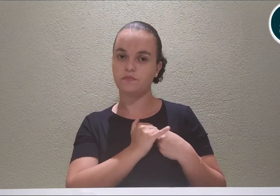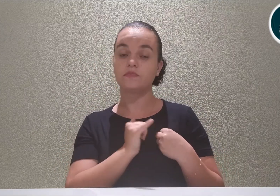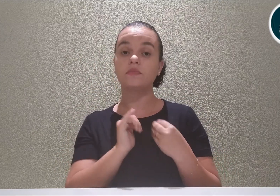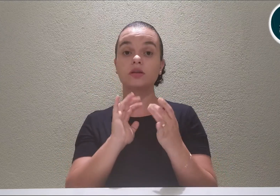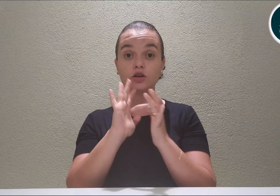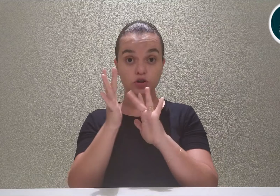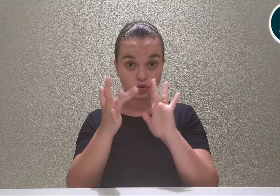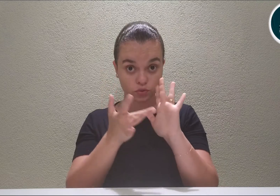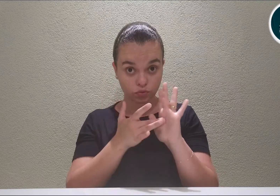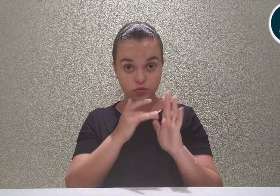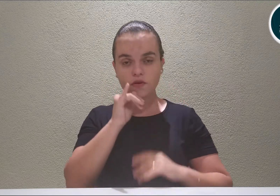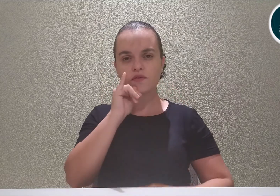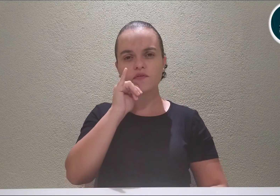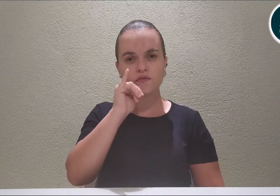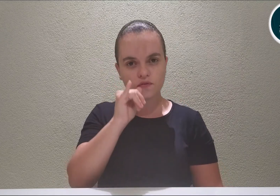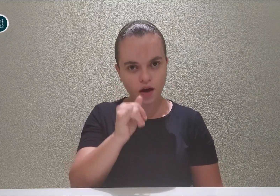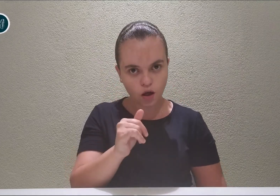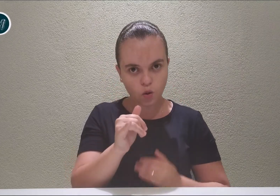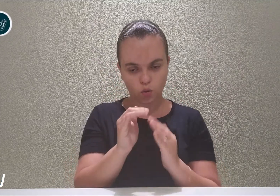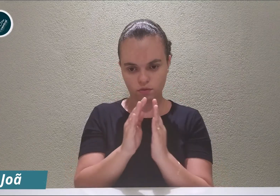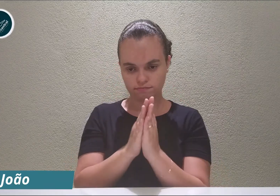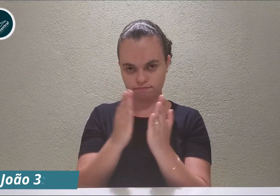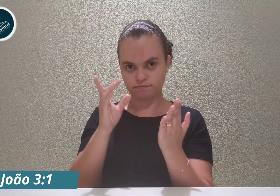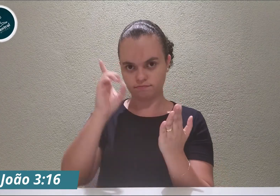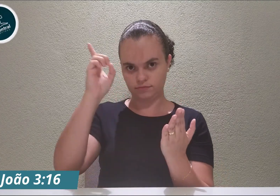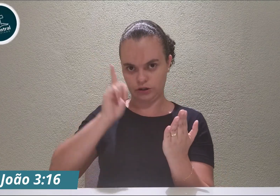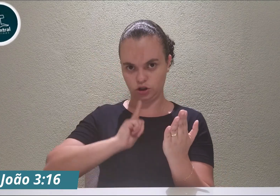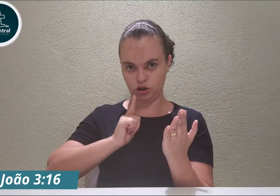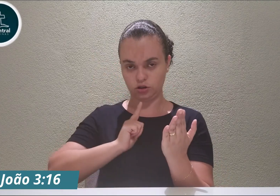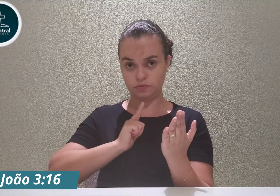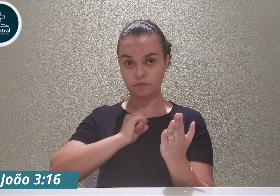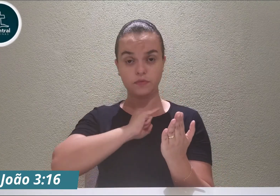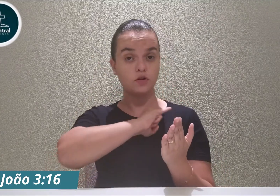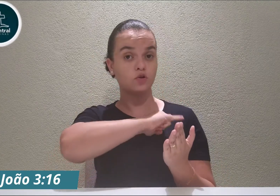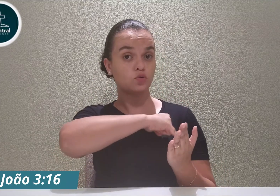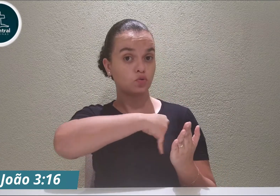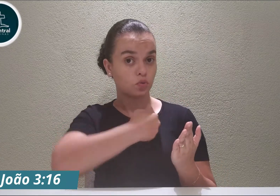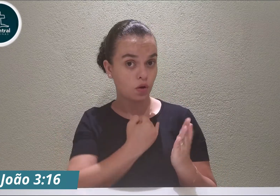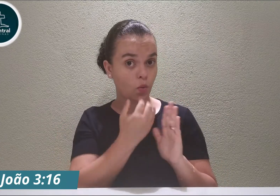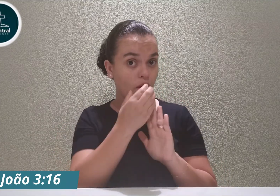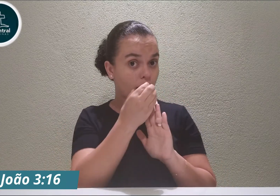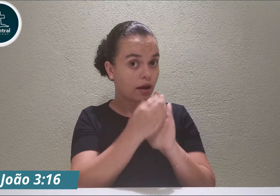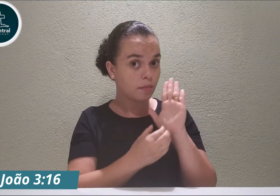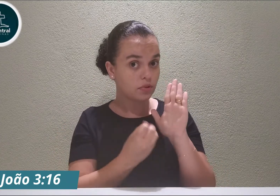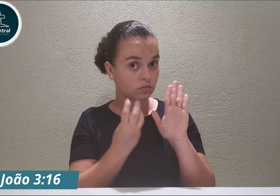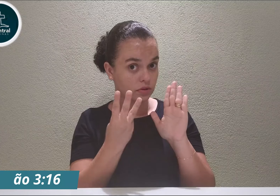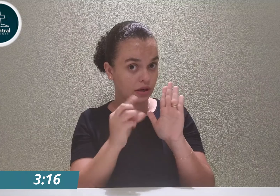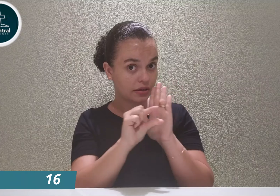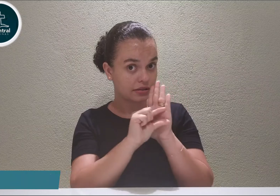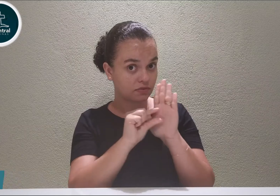nossos pecados. O próprio Jesus Cristo falou, e isso está registrado no Evangelho